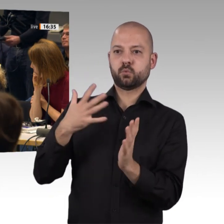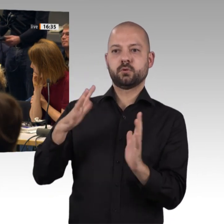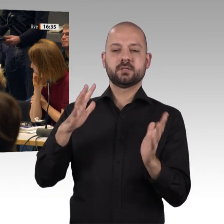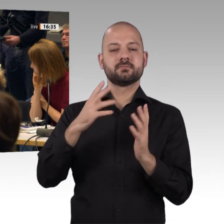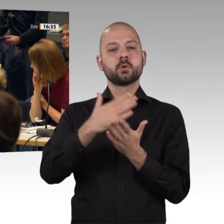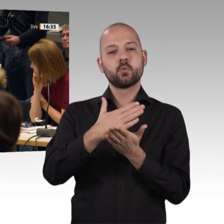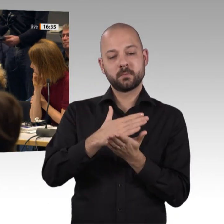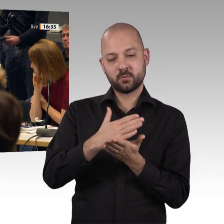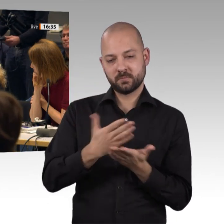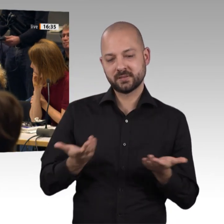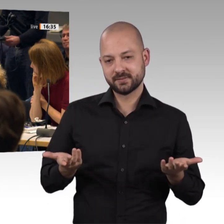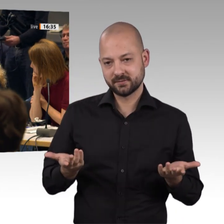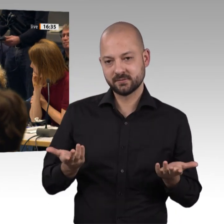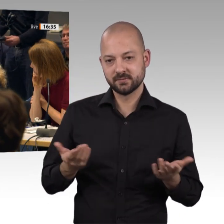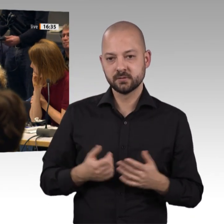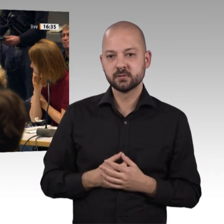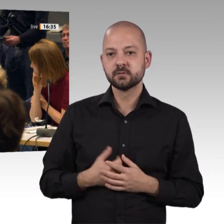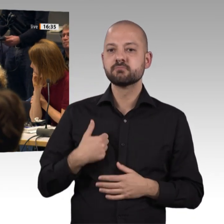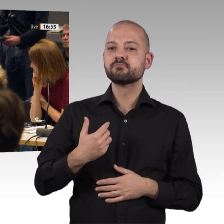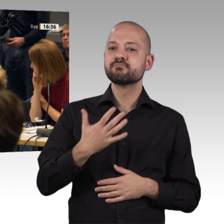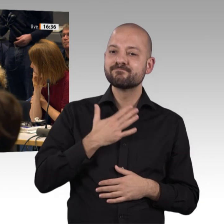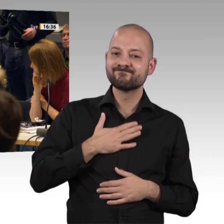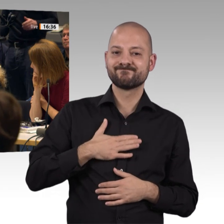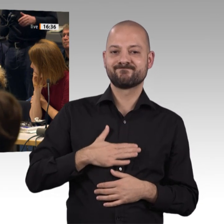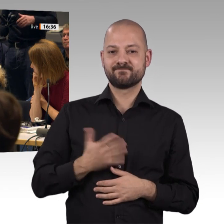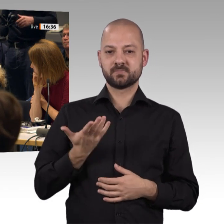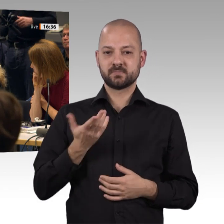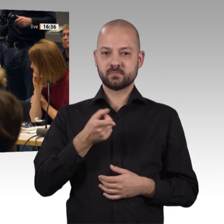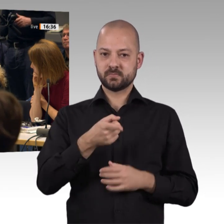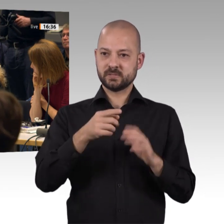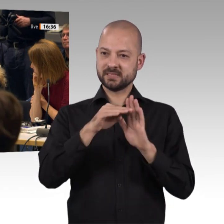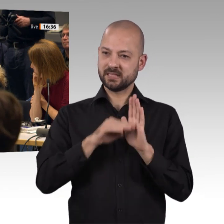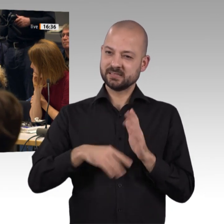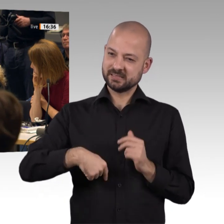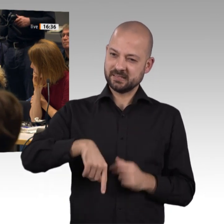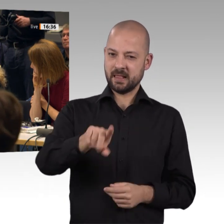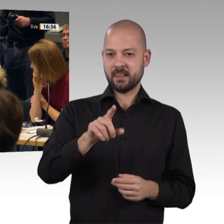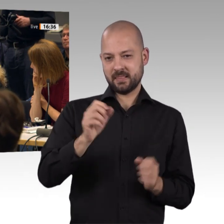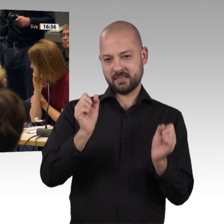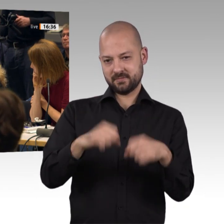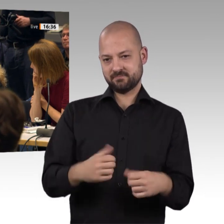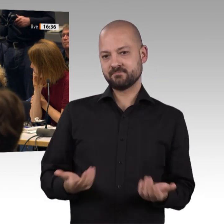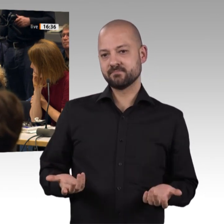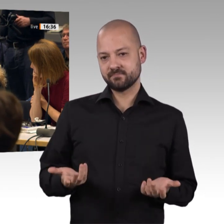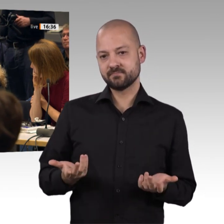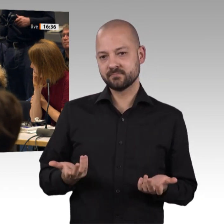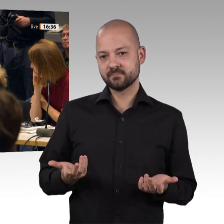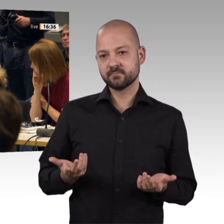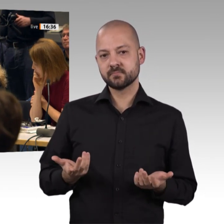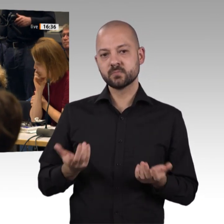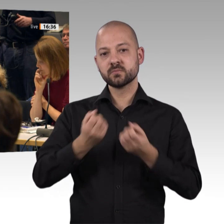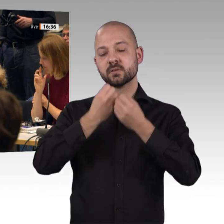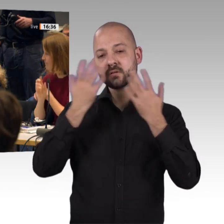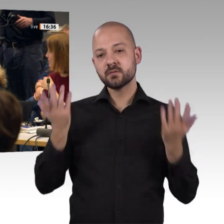sollte, der auf jeden Fall folgen kann. Und der dann aber konsequenterweise eben auch einhergeht mit der Forderung von Herrn Hieb,